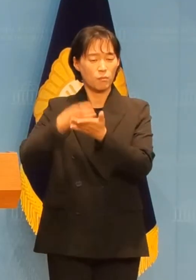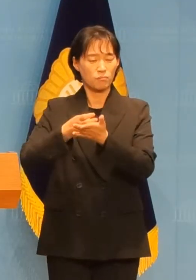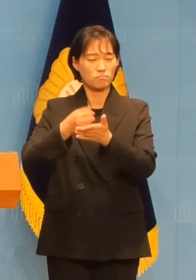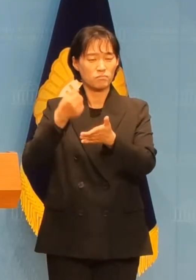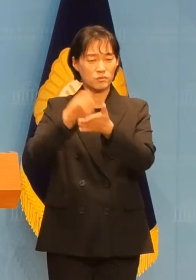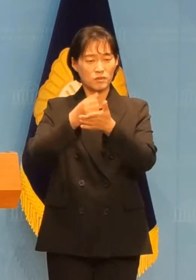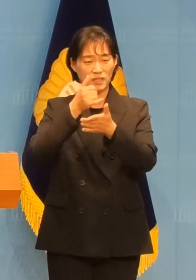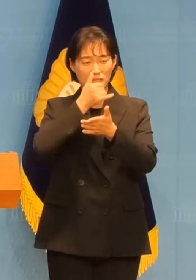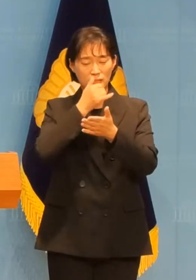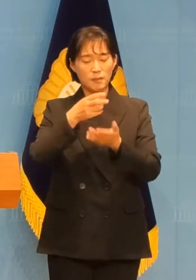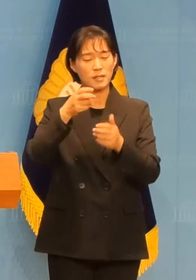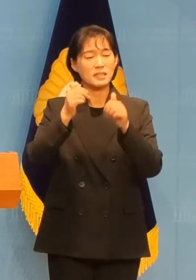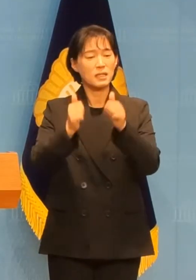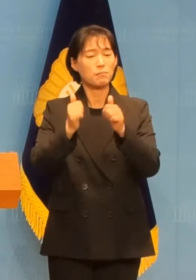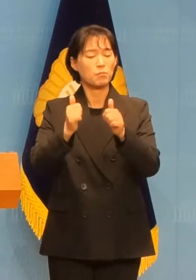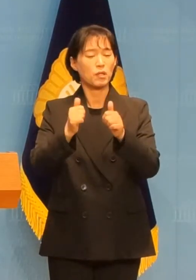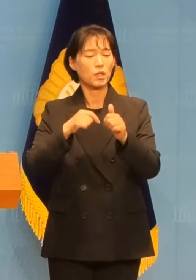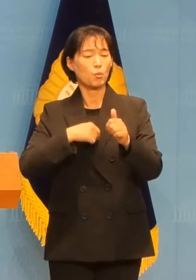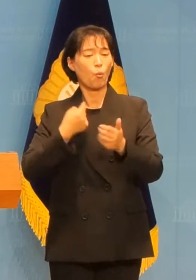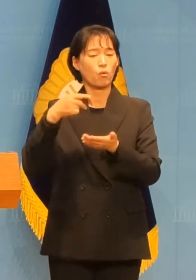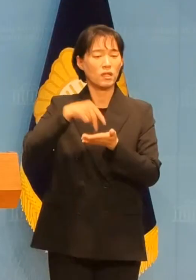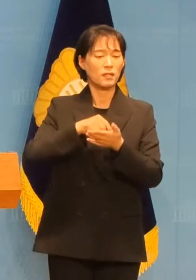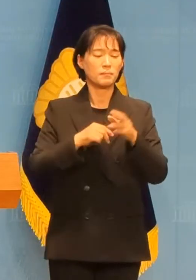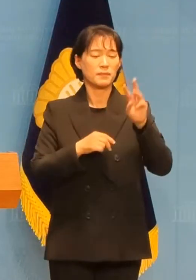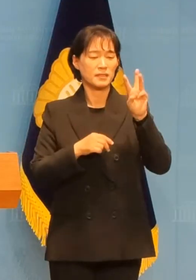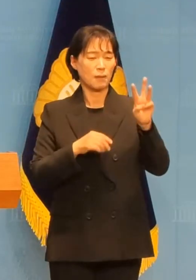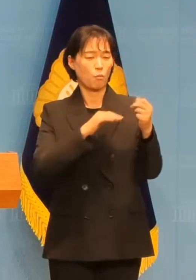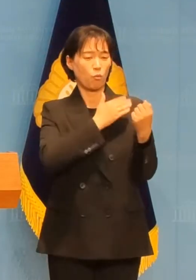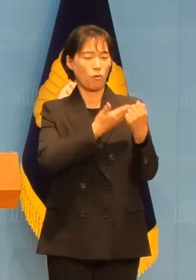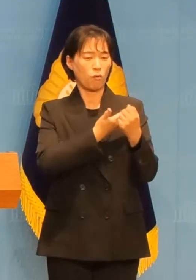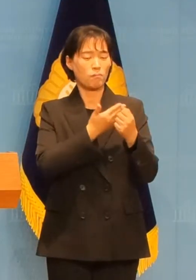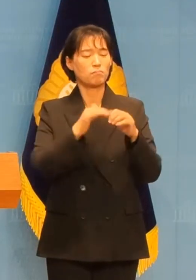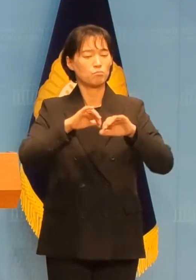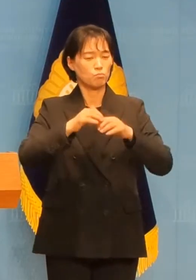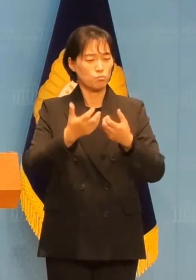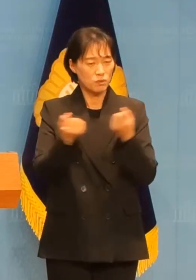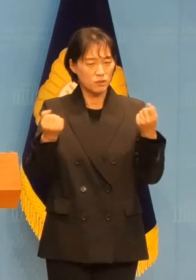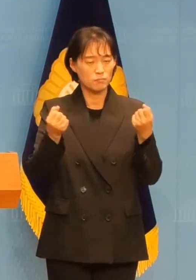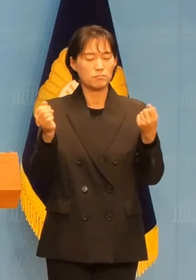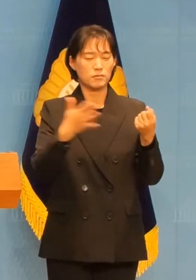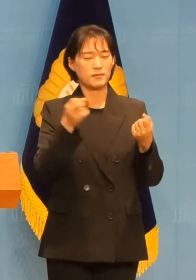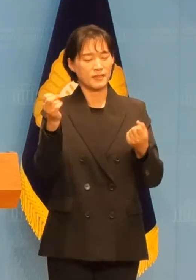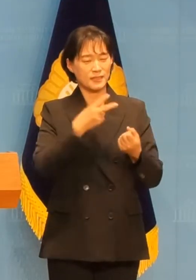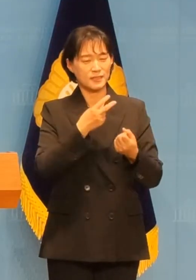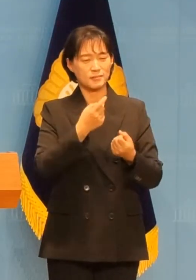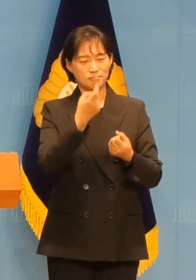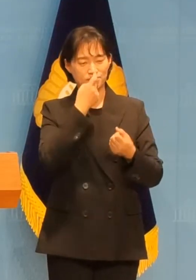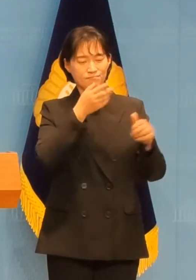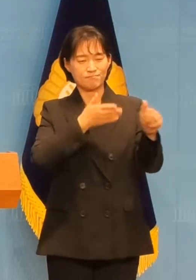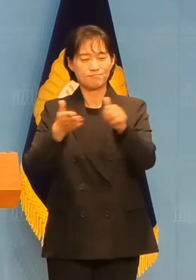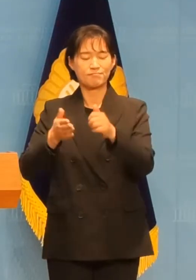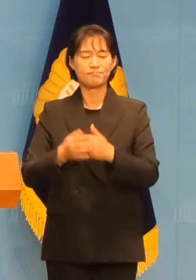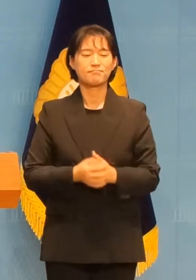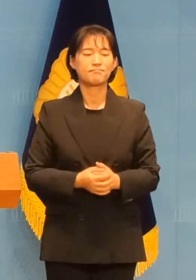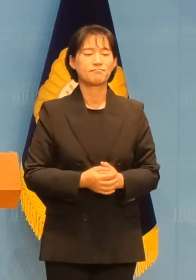사법부의 독립, 삼권 분립의 원칙부터 다시 읽어보시기 바랍니다.